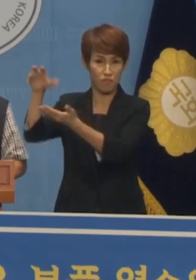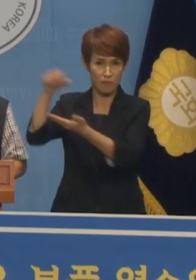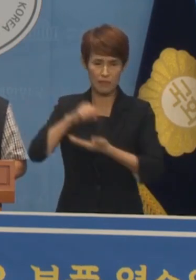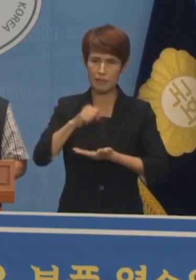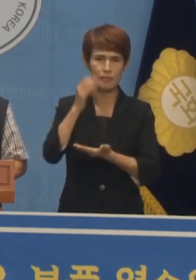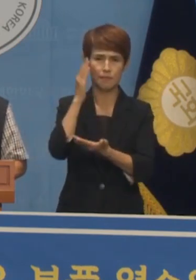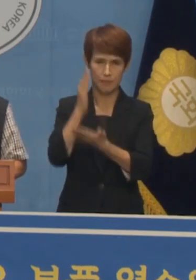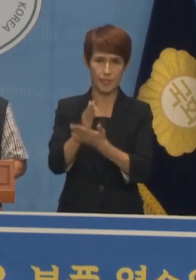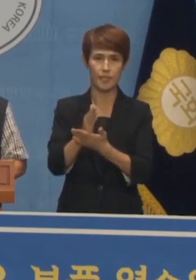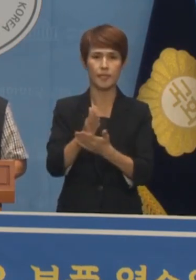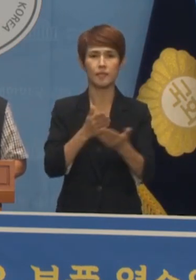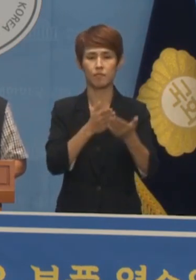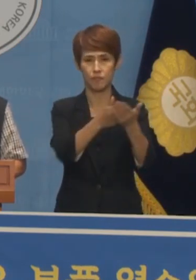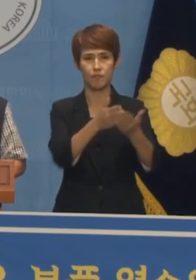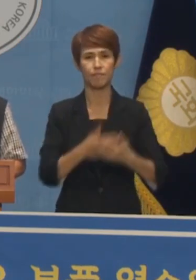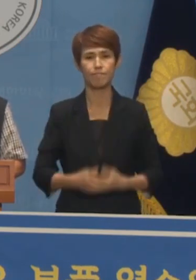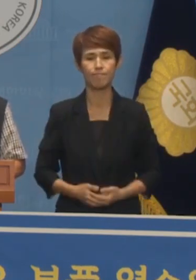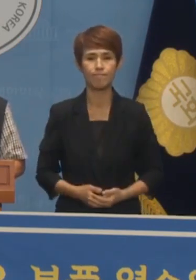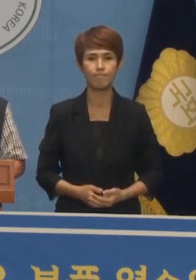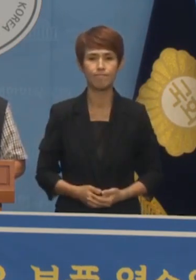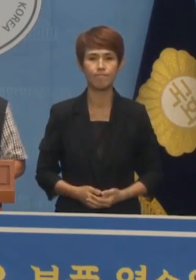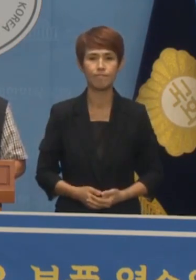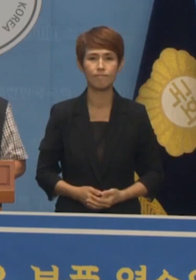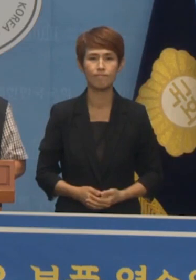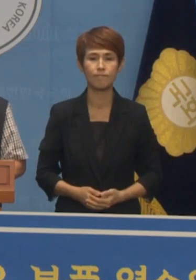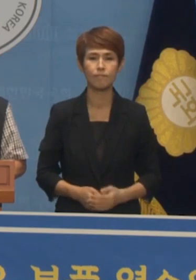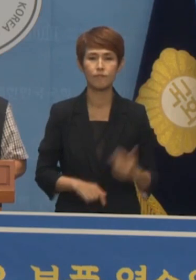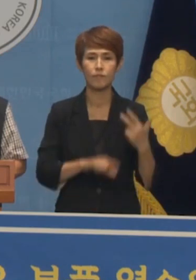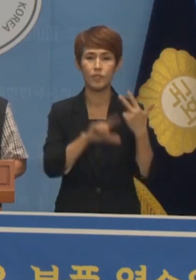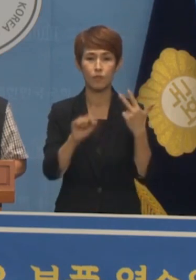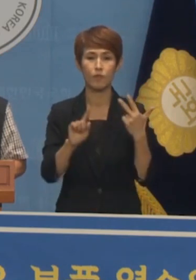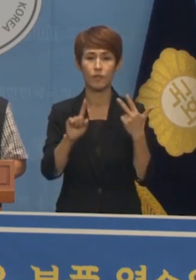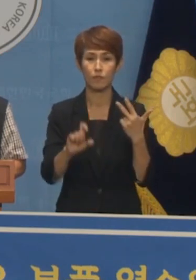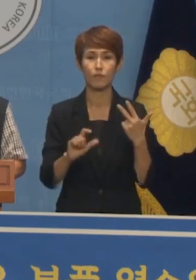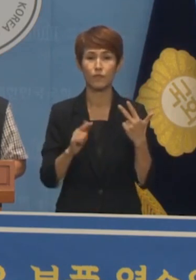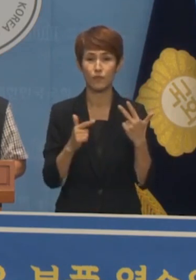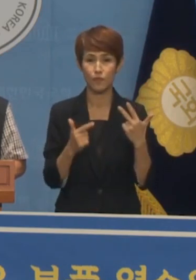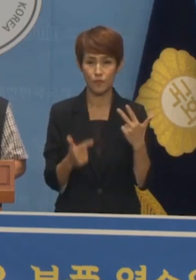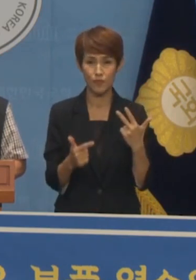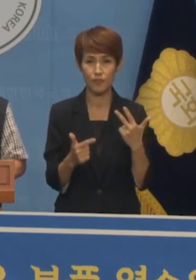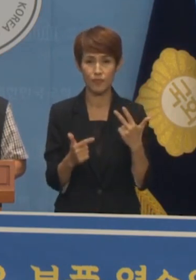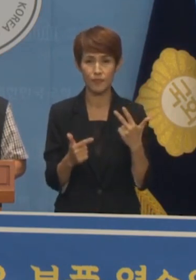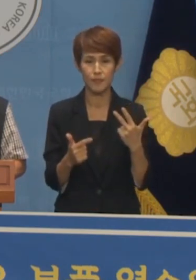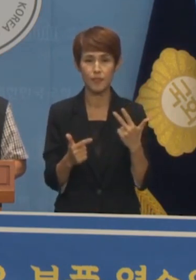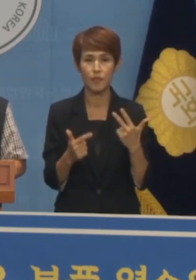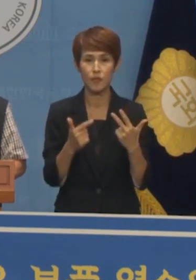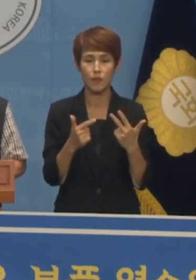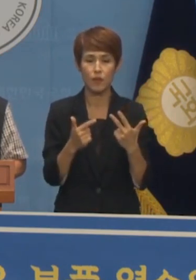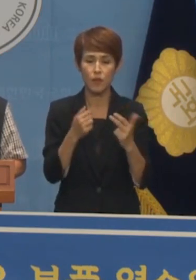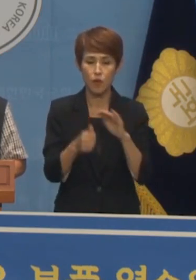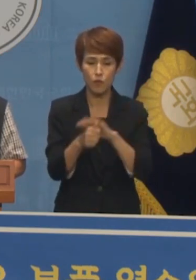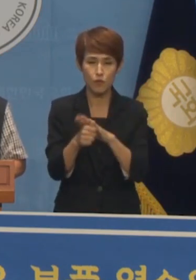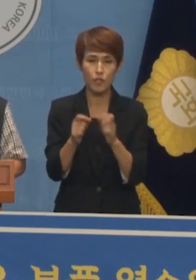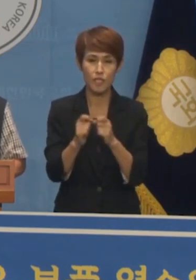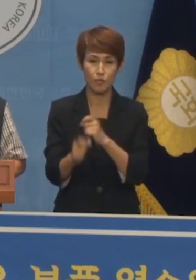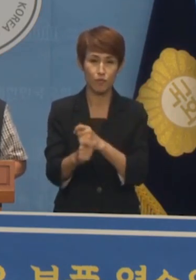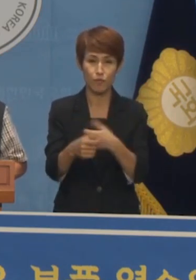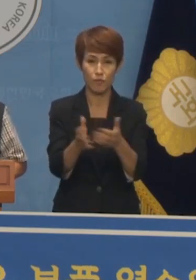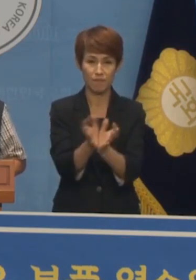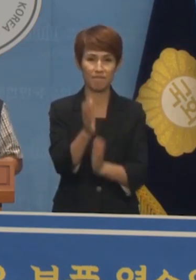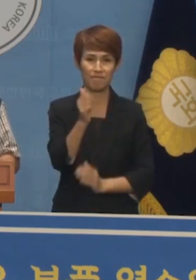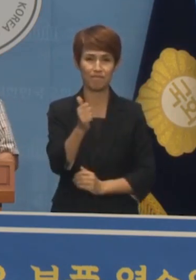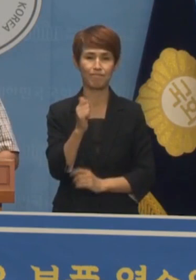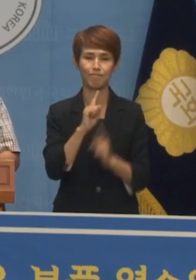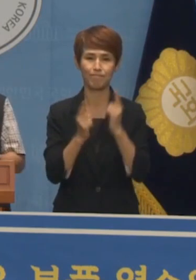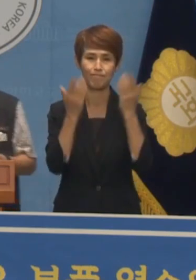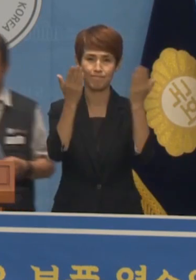전국 금속노동자 부산 양산지부 말레부의 분해 경주지부 발효 만대지에 감사합니다.